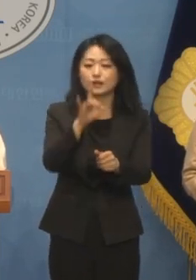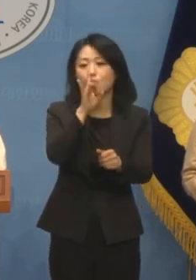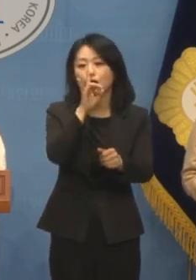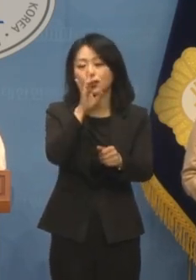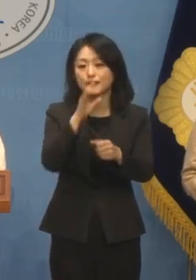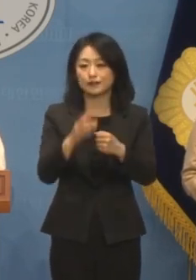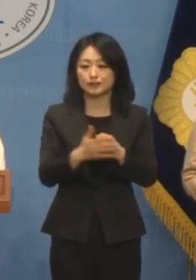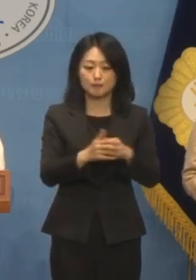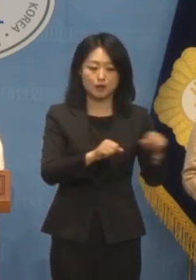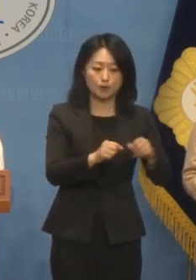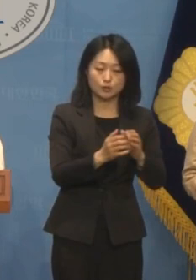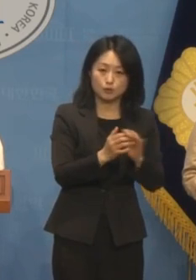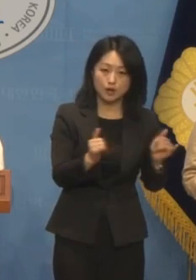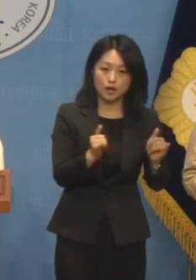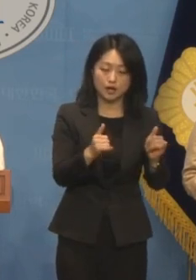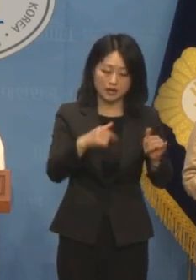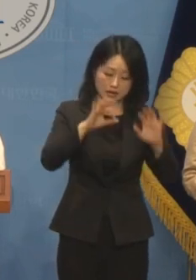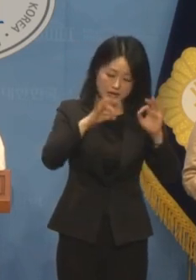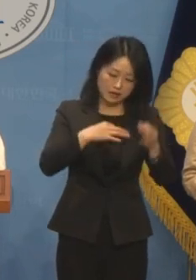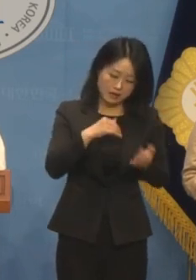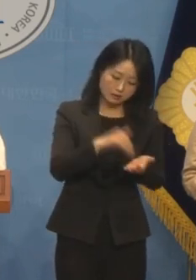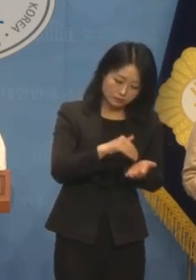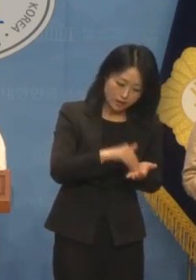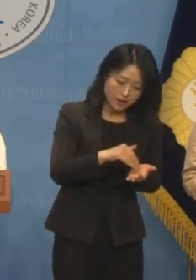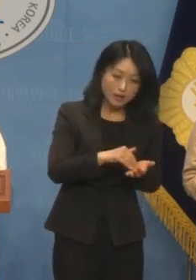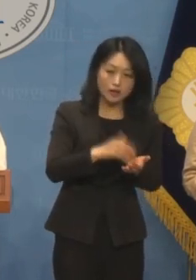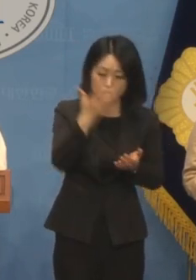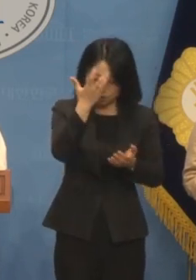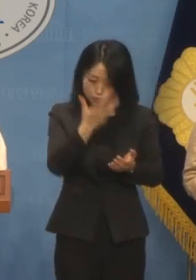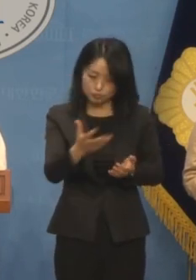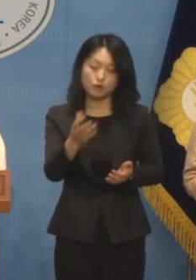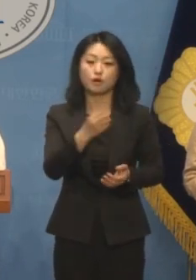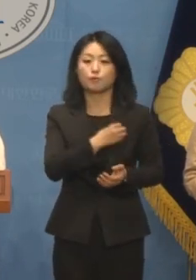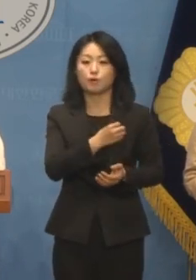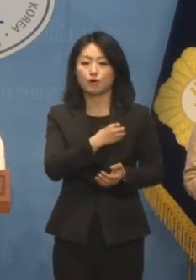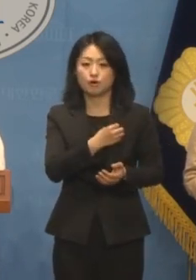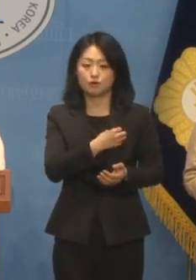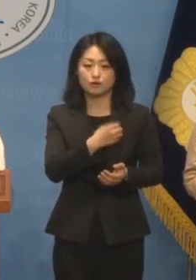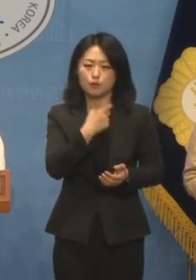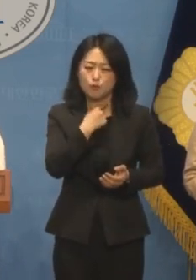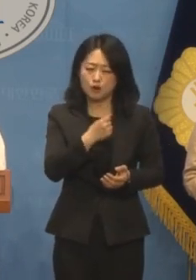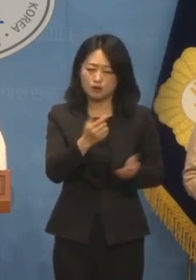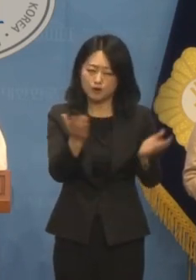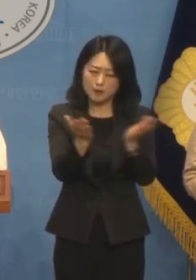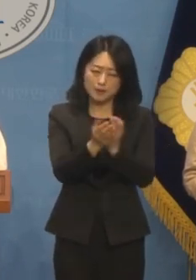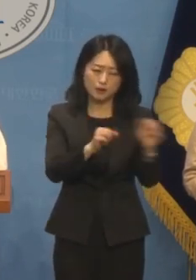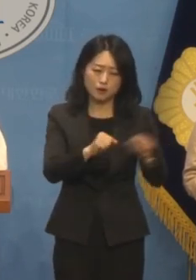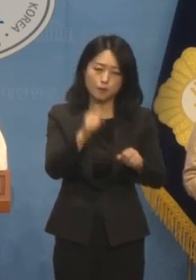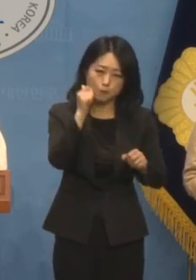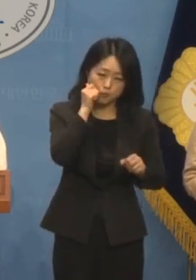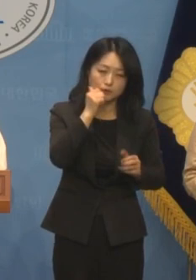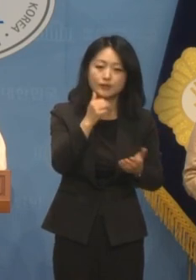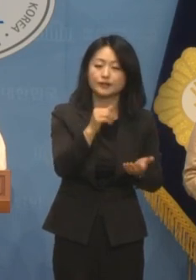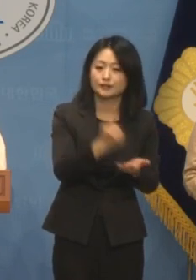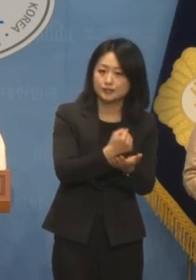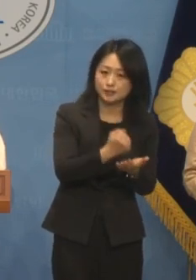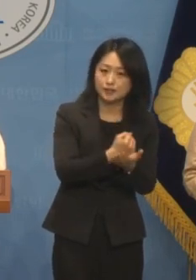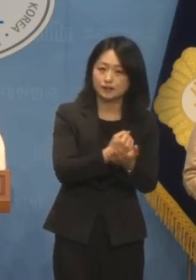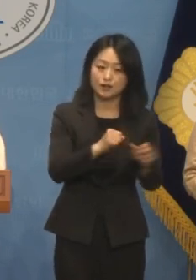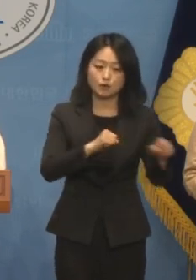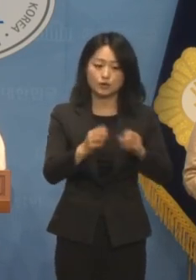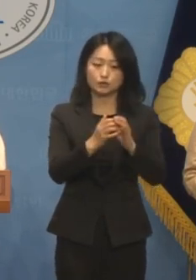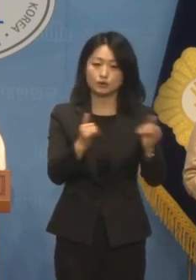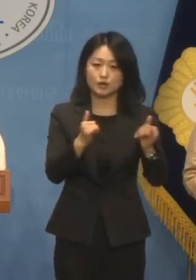못한다는 활동가의 죄책, 후원 회원들의 기대에 미치지 못한다는 자책으로 이어집니다. 활동가들이 겪는 무력감은